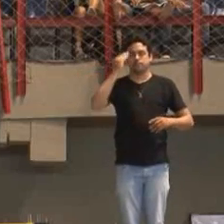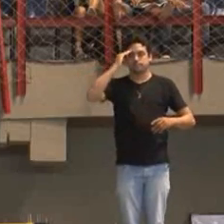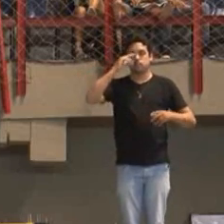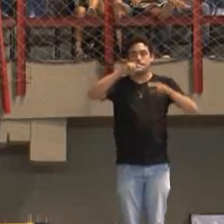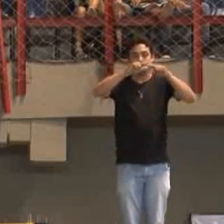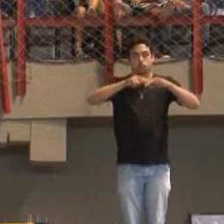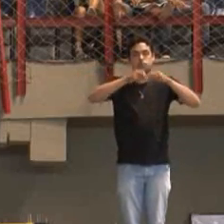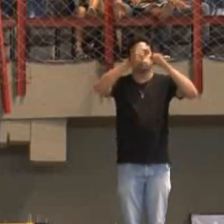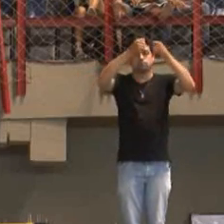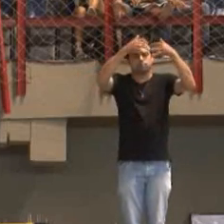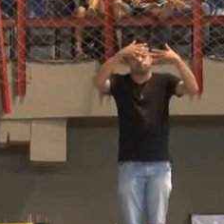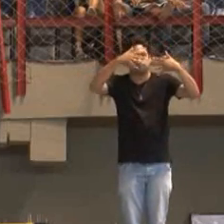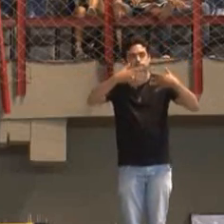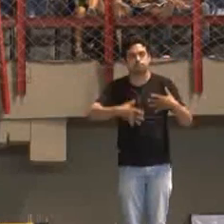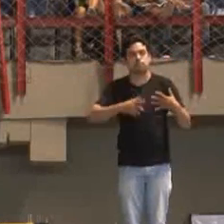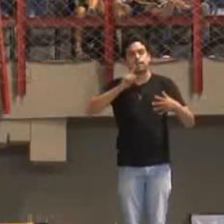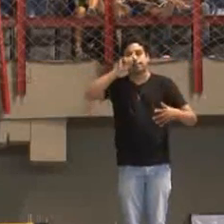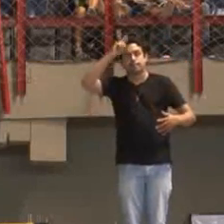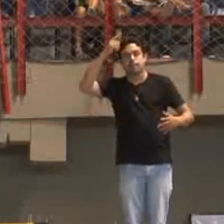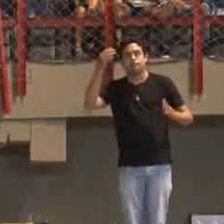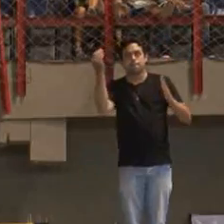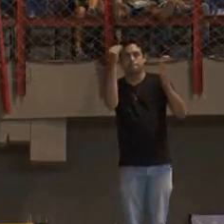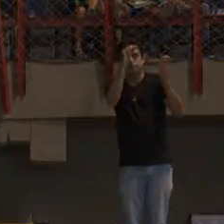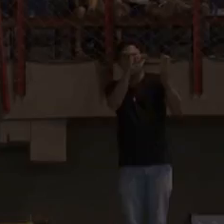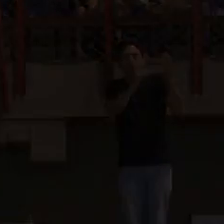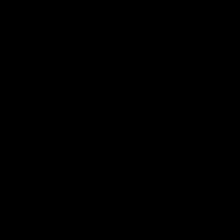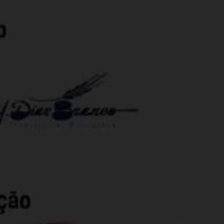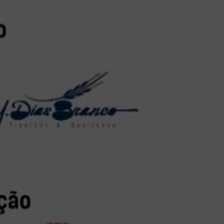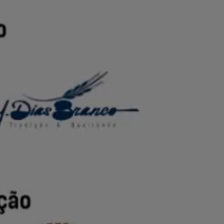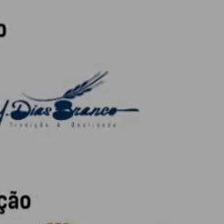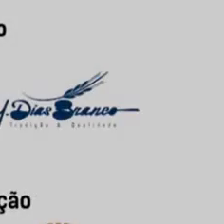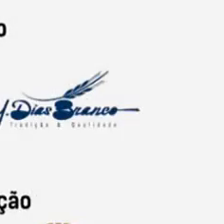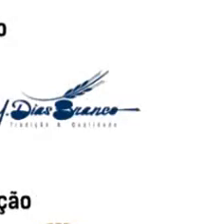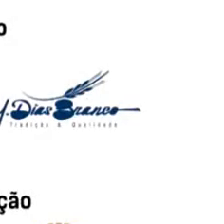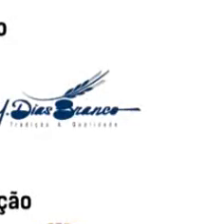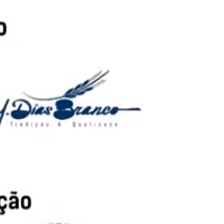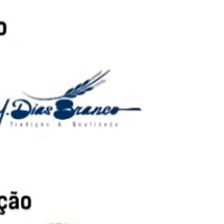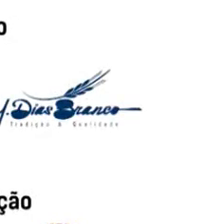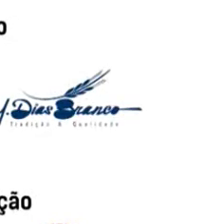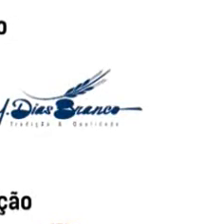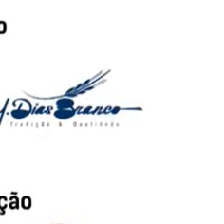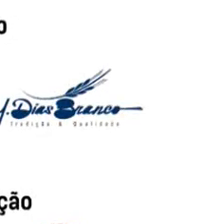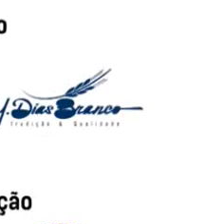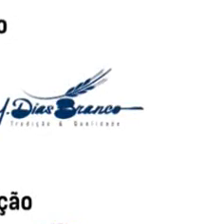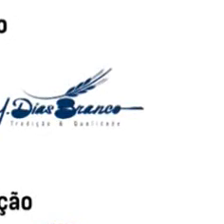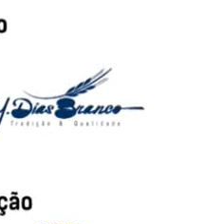Entenderam? É assim que você constrói uma ideia. Você tem que dizer a coisa.